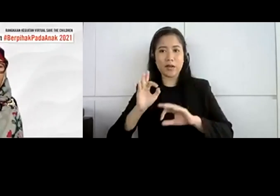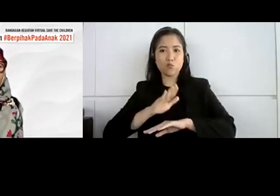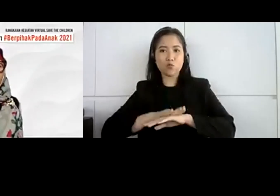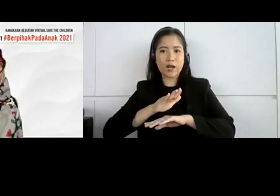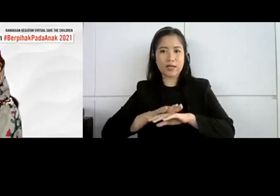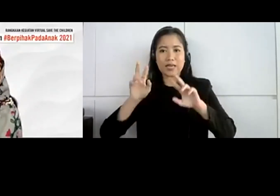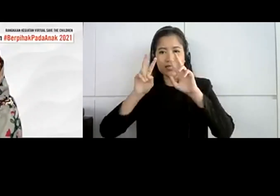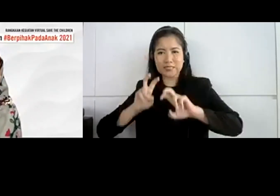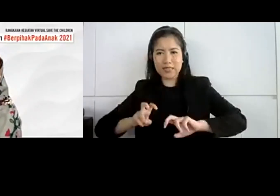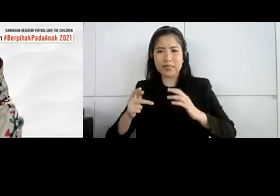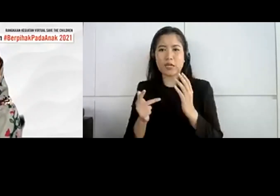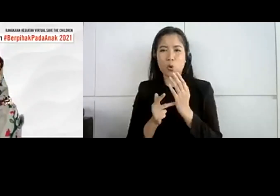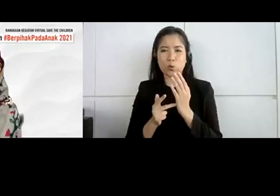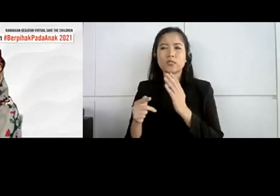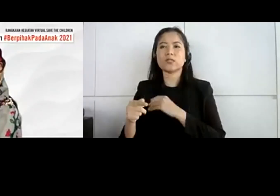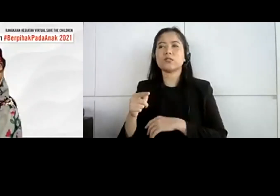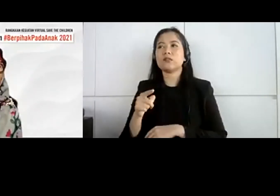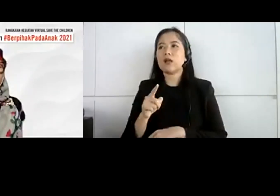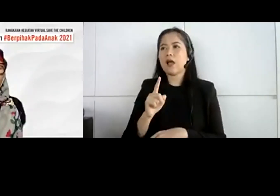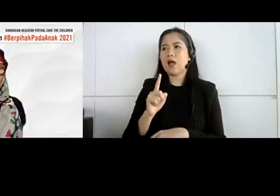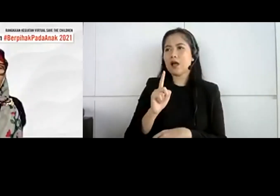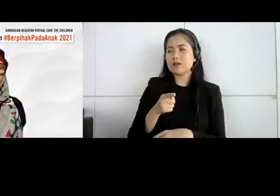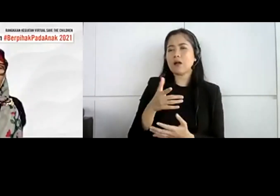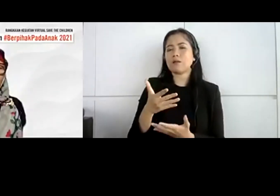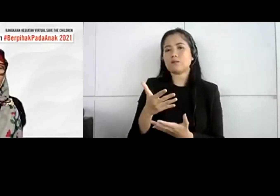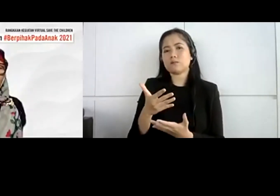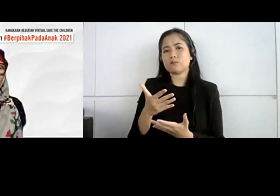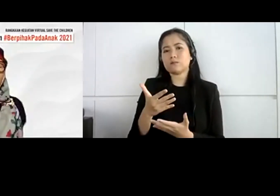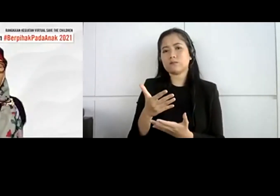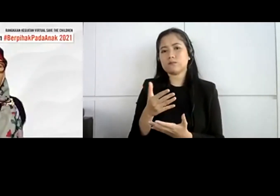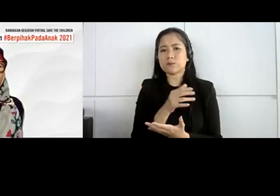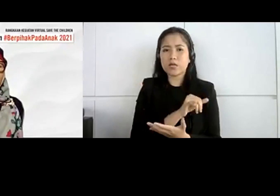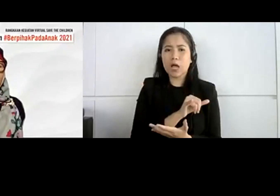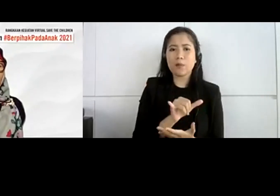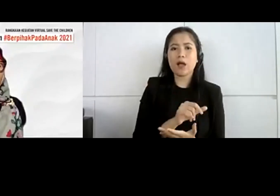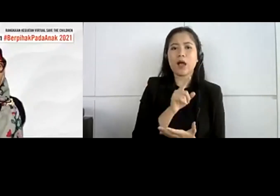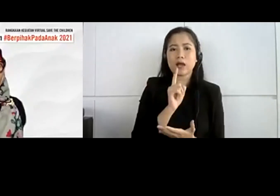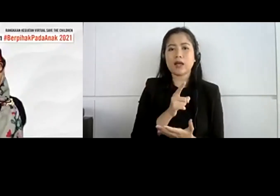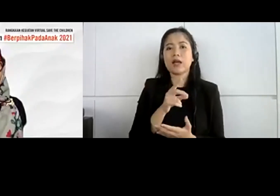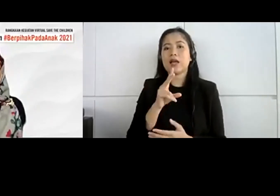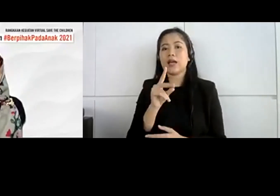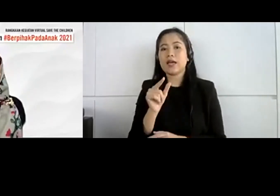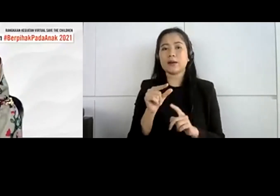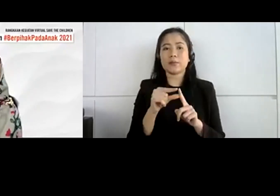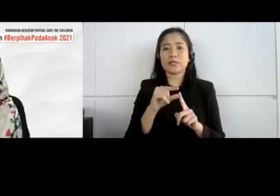Teknologi sejalan dengan arahan Presiden melalui